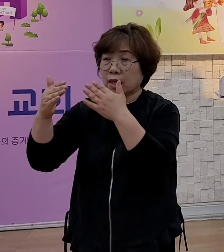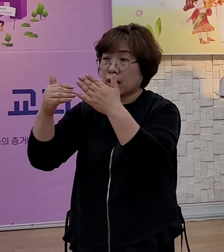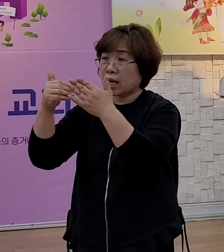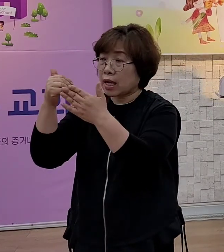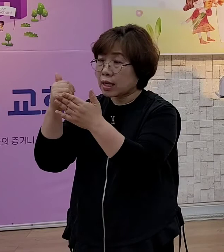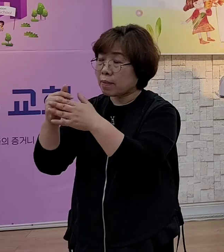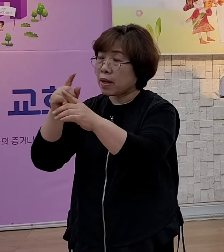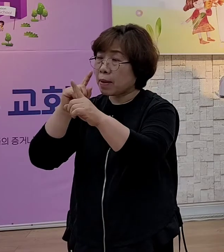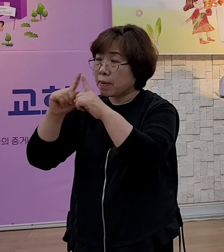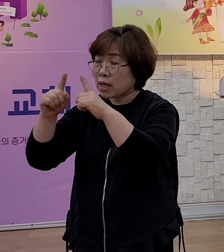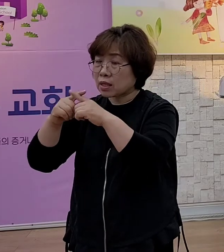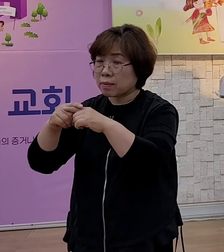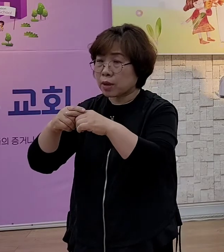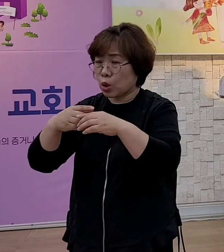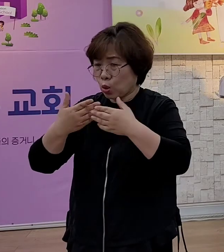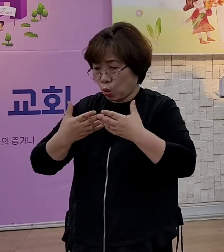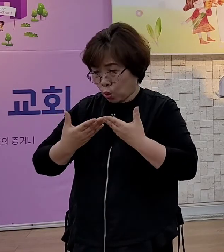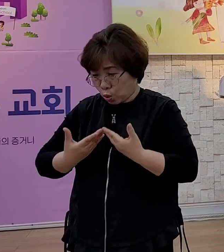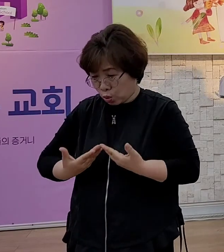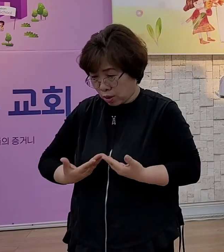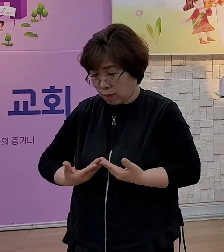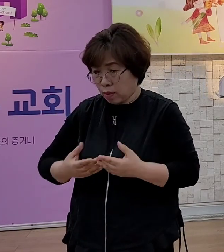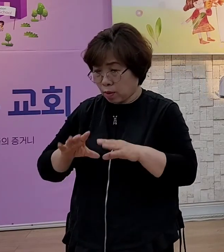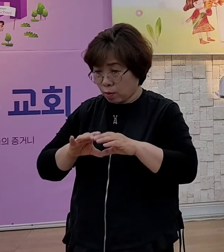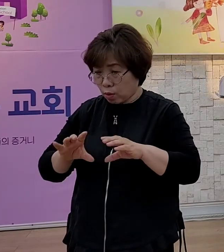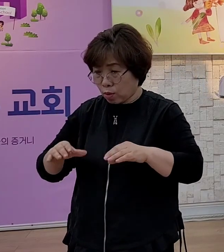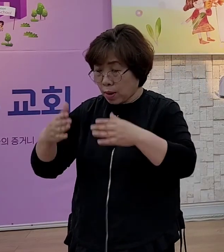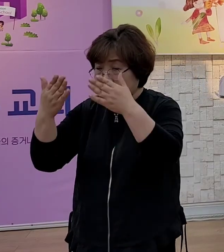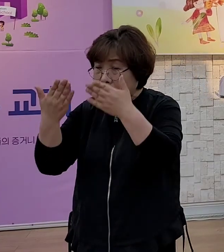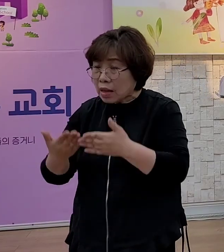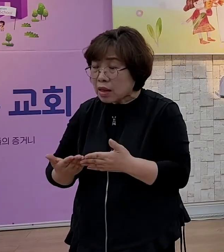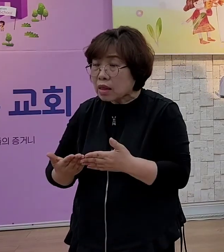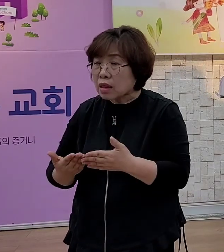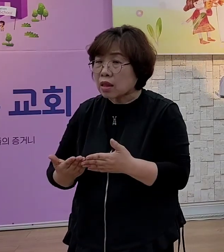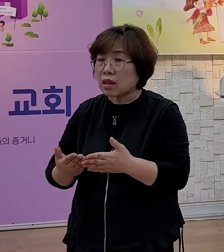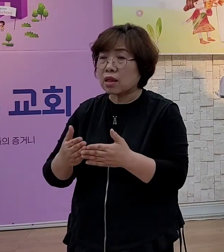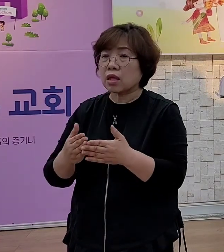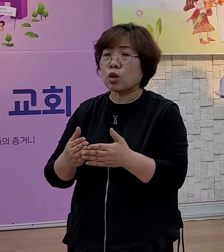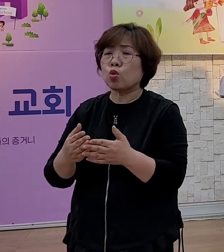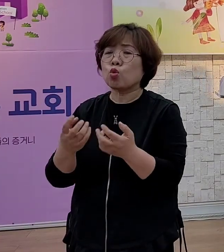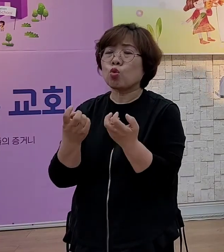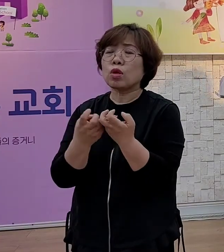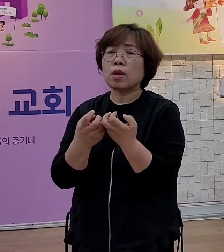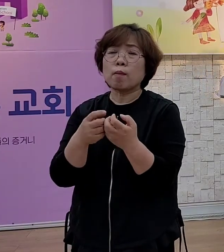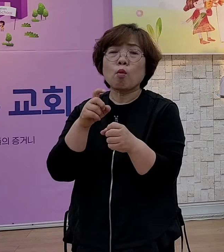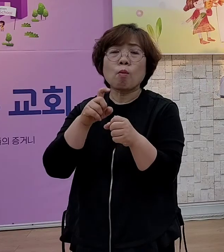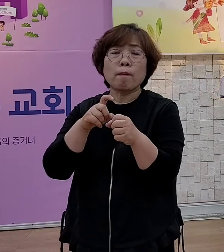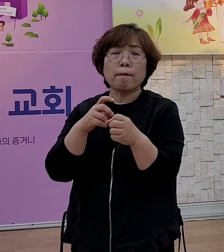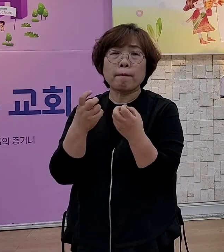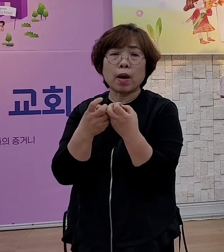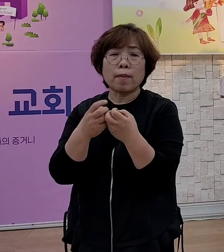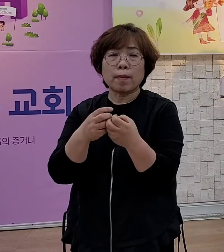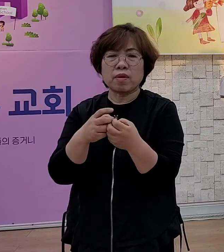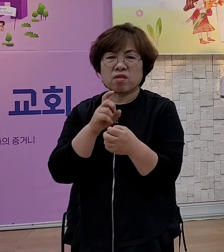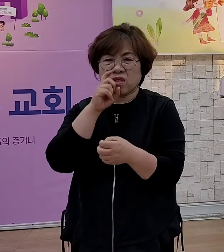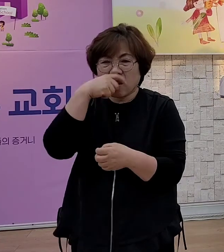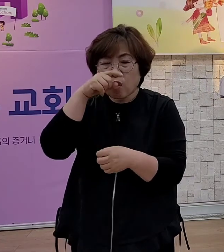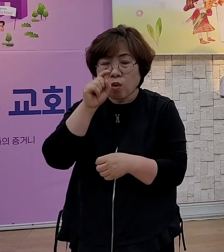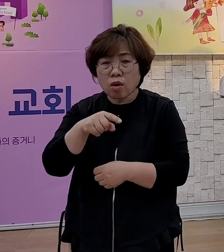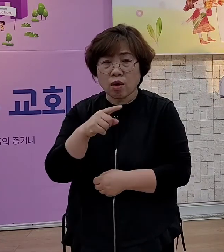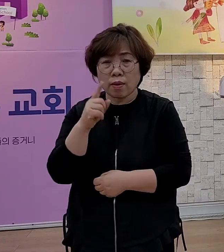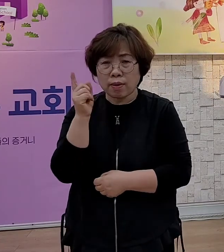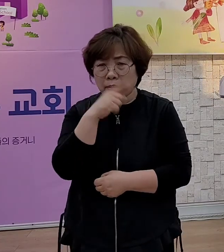하나님의 말씀을 온유함으로 받기 위해서 뭐 하라고? 더러운 것. 온갖 넘치는 악한 것들.